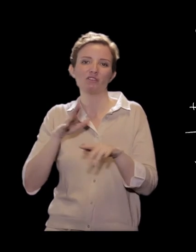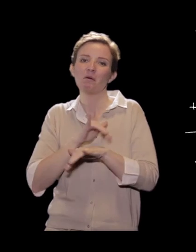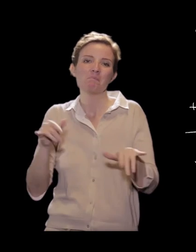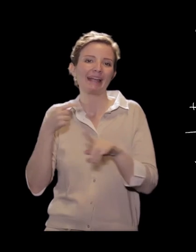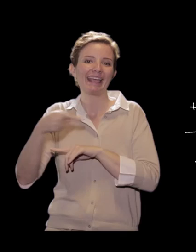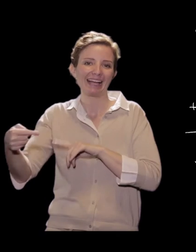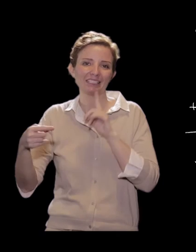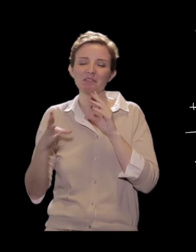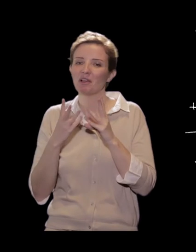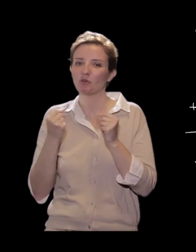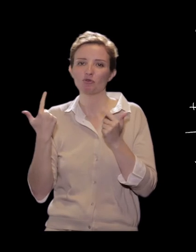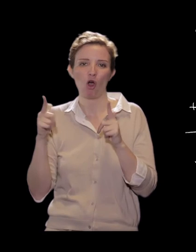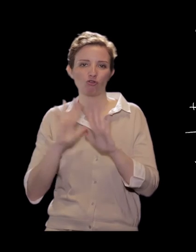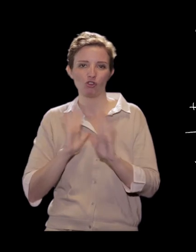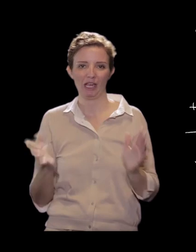nessuna